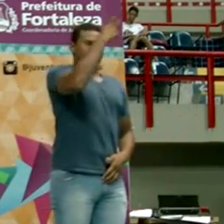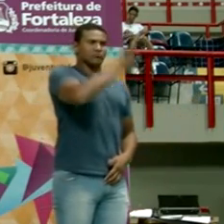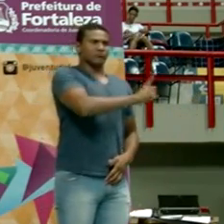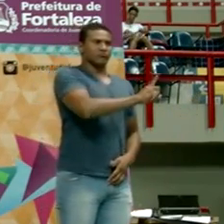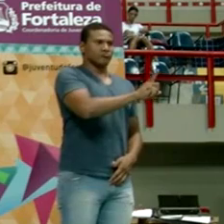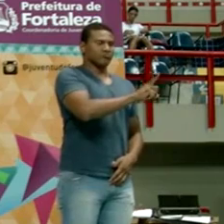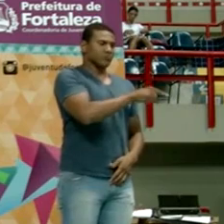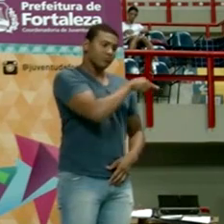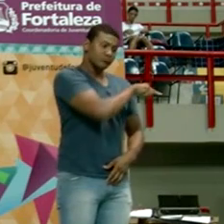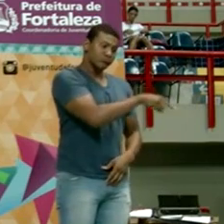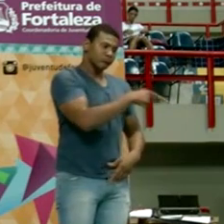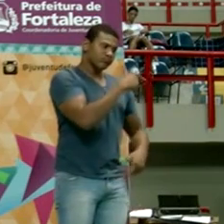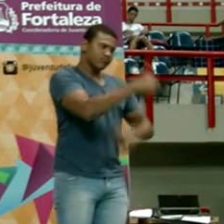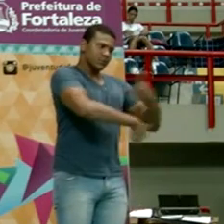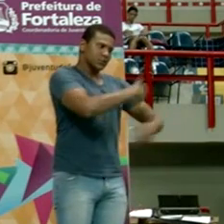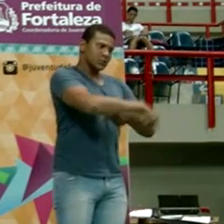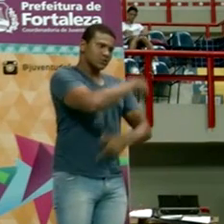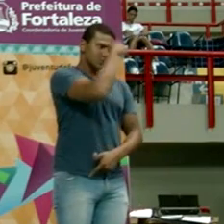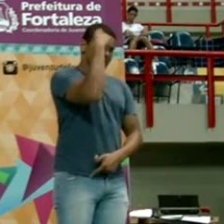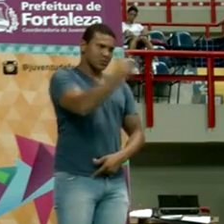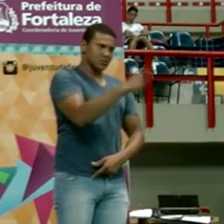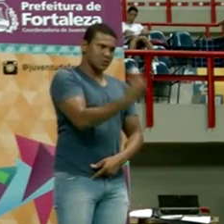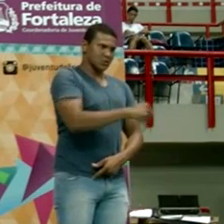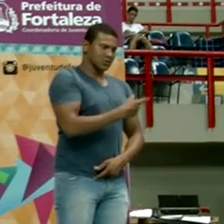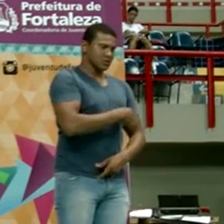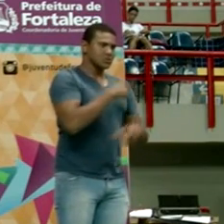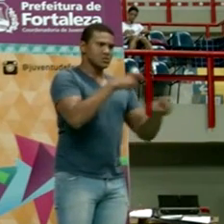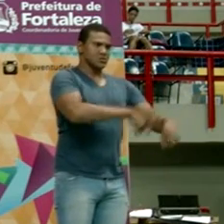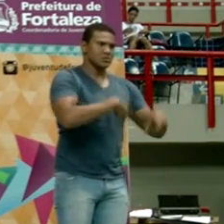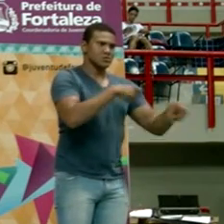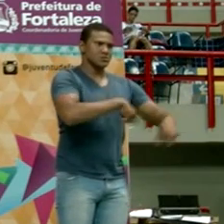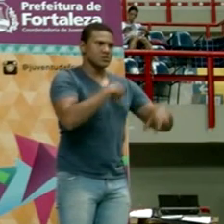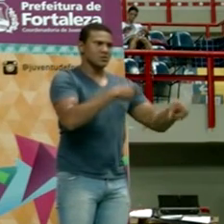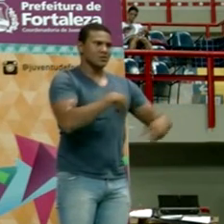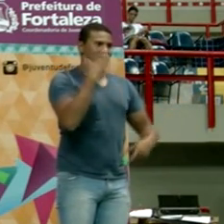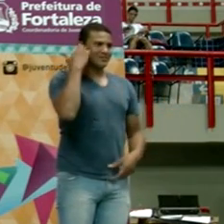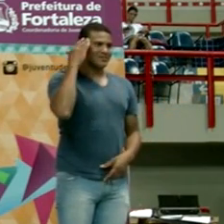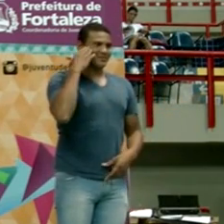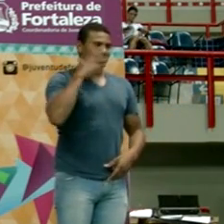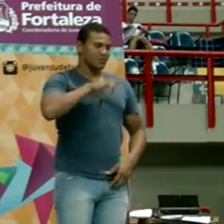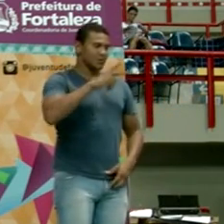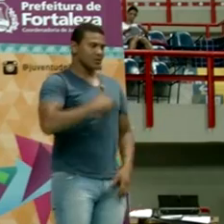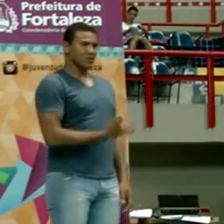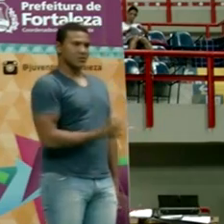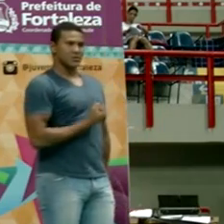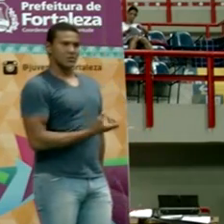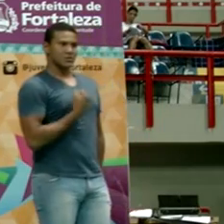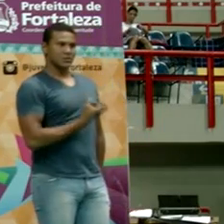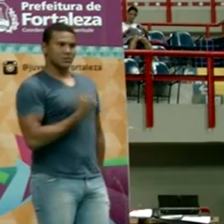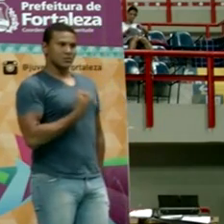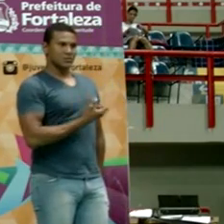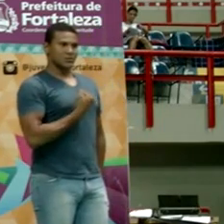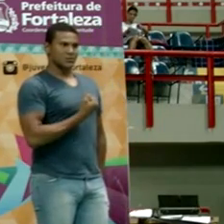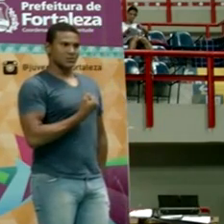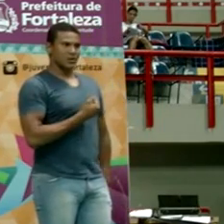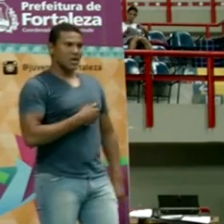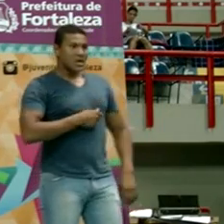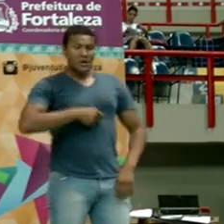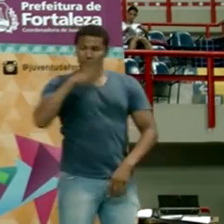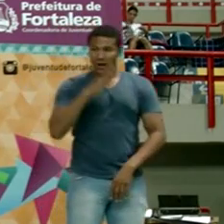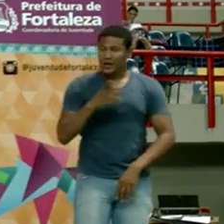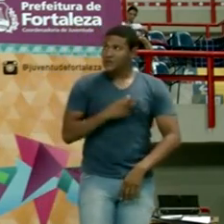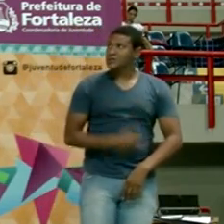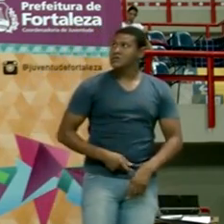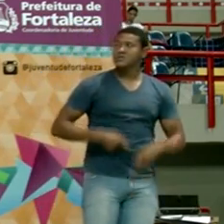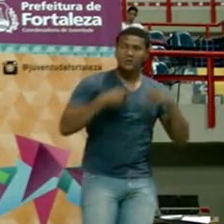na terra, na agricultura, para enriquecer os portugueses. Não podia se